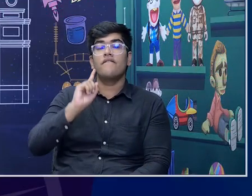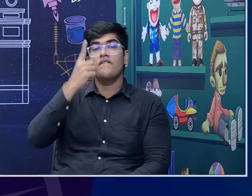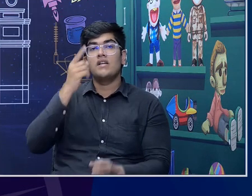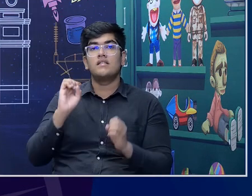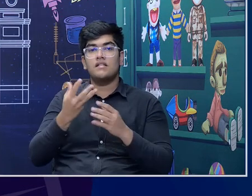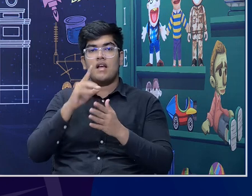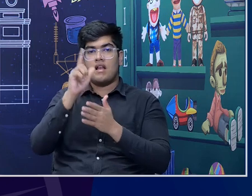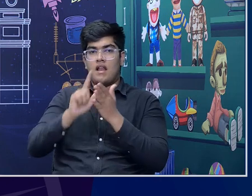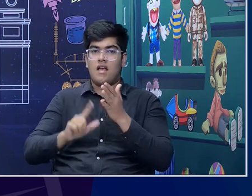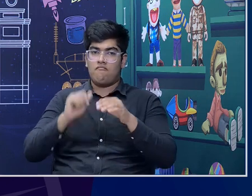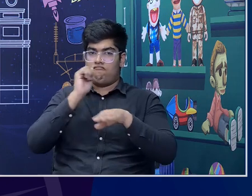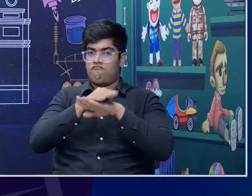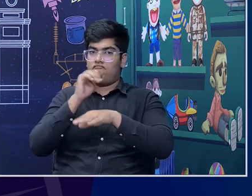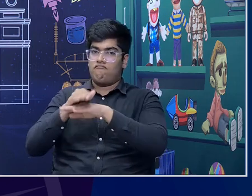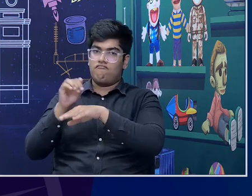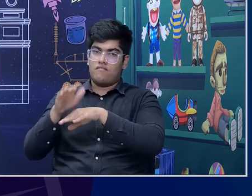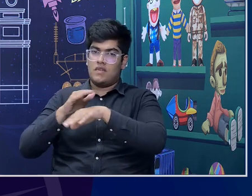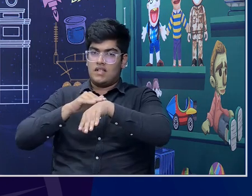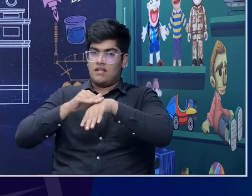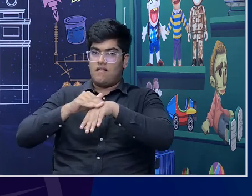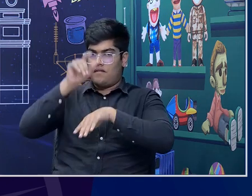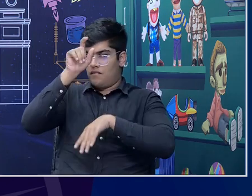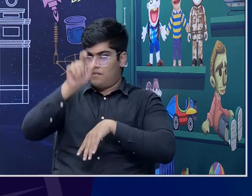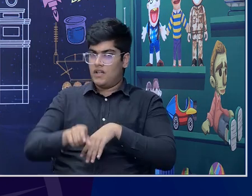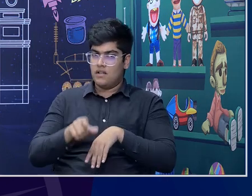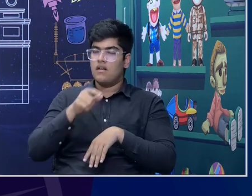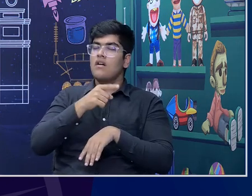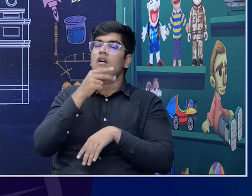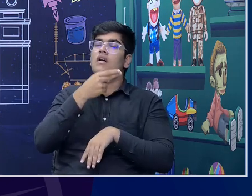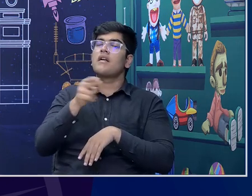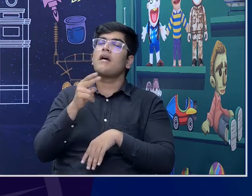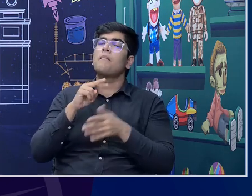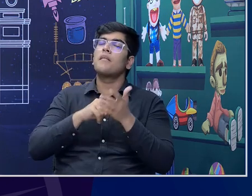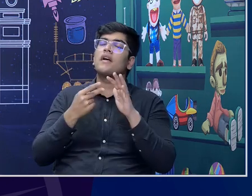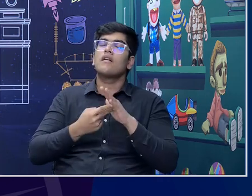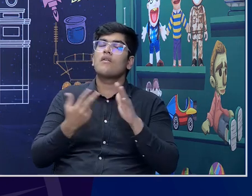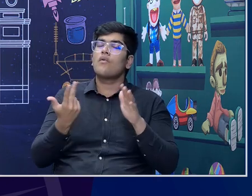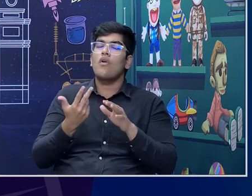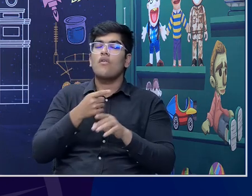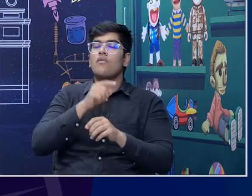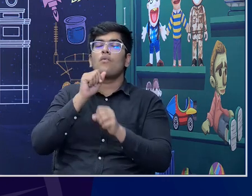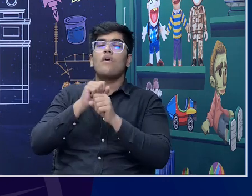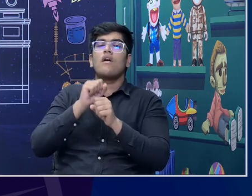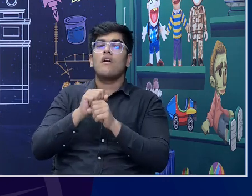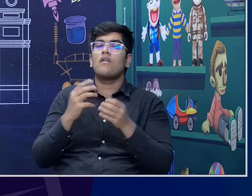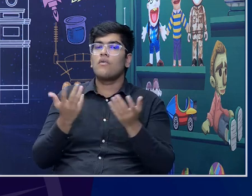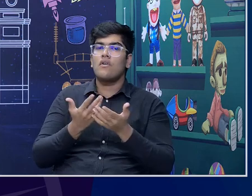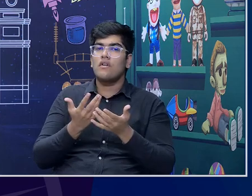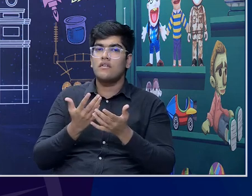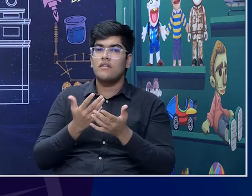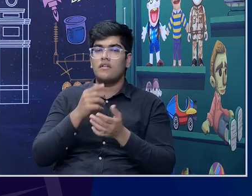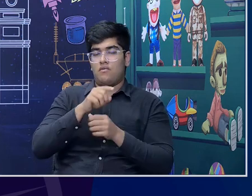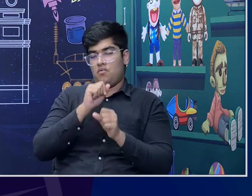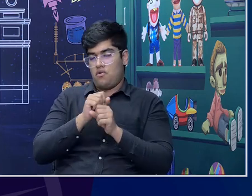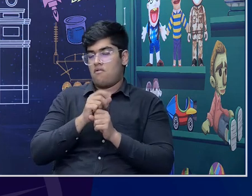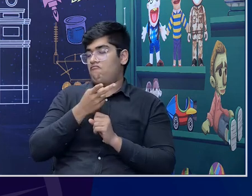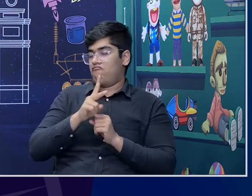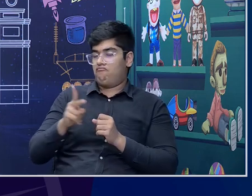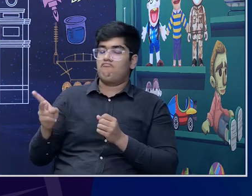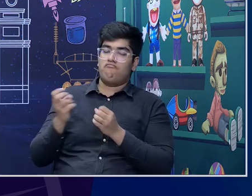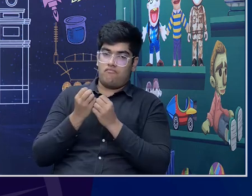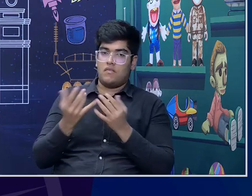योग भूलध यजय मुझे काम है, उनको